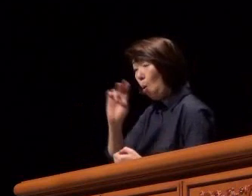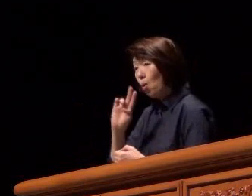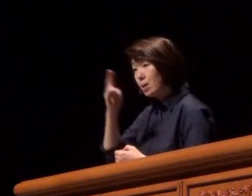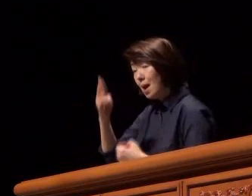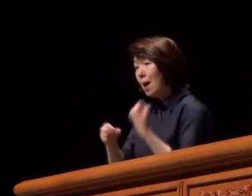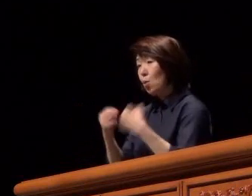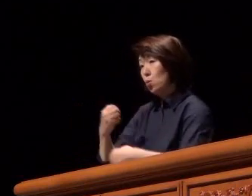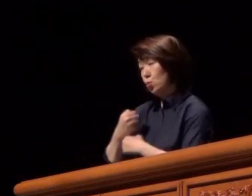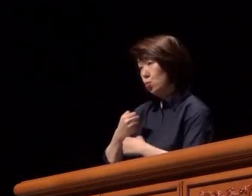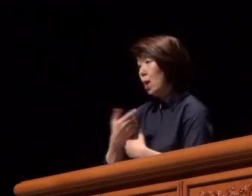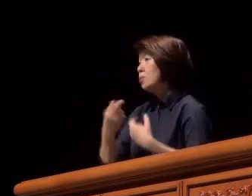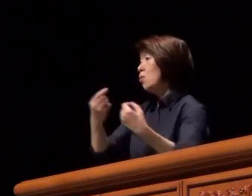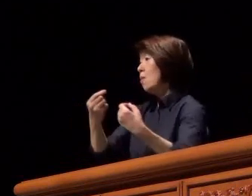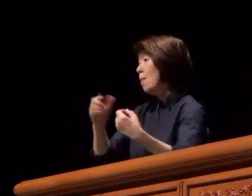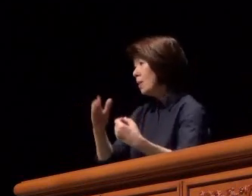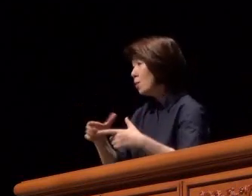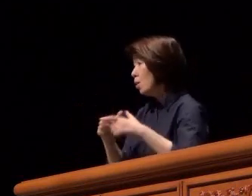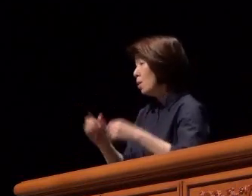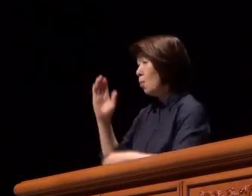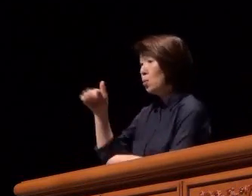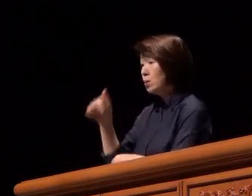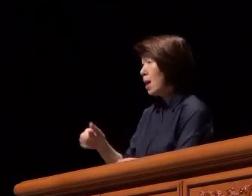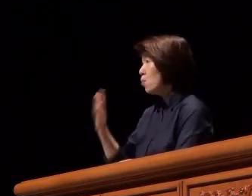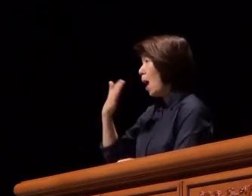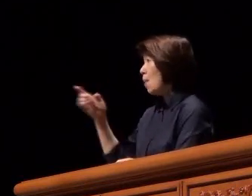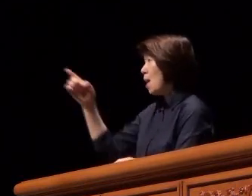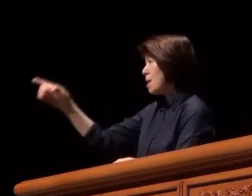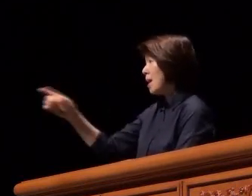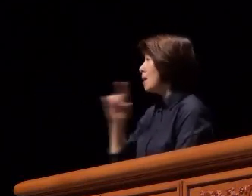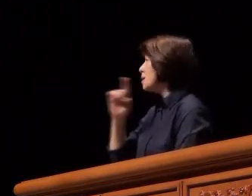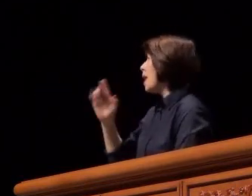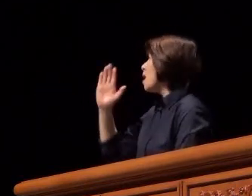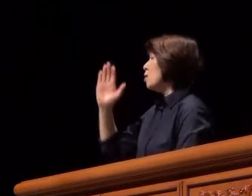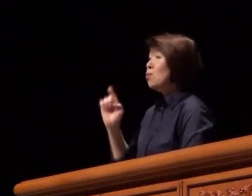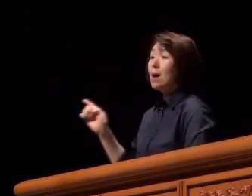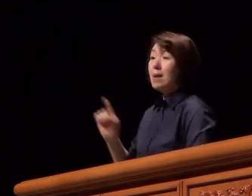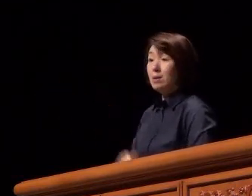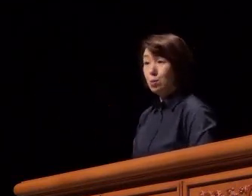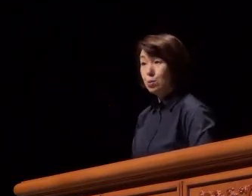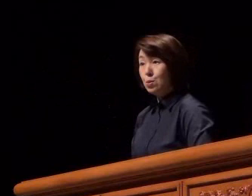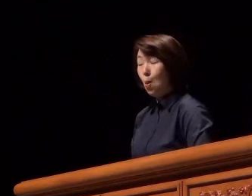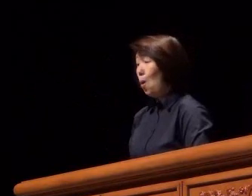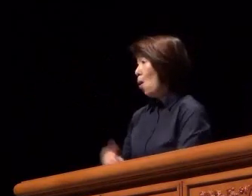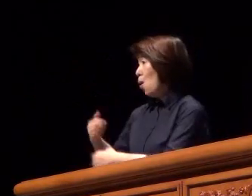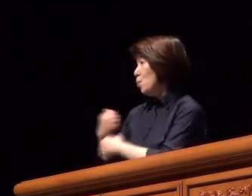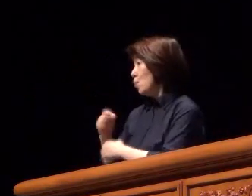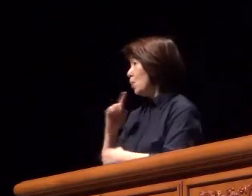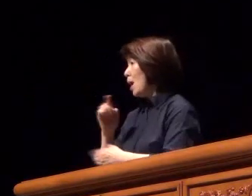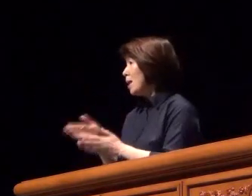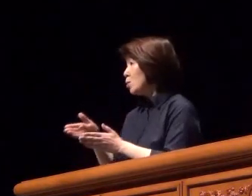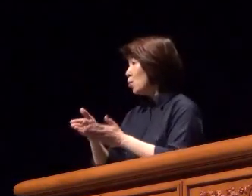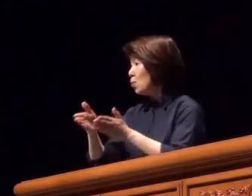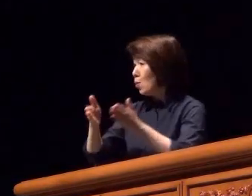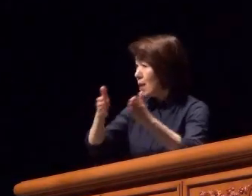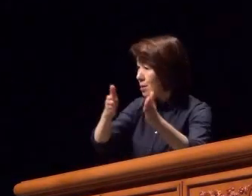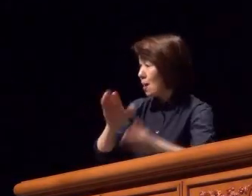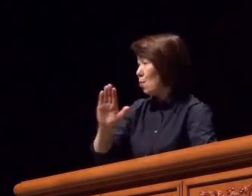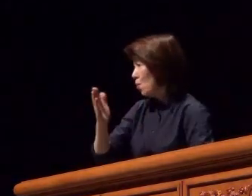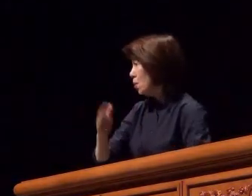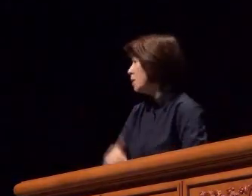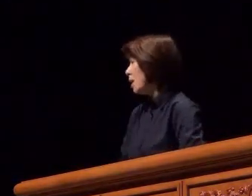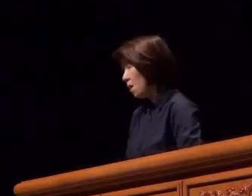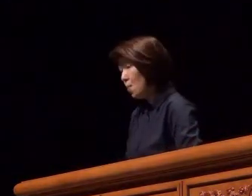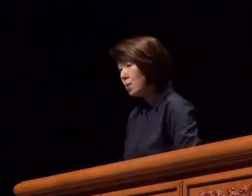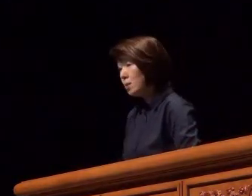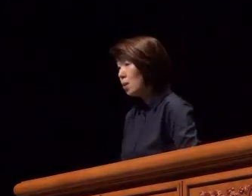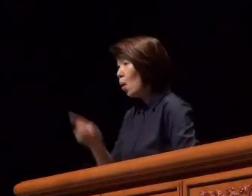アメリカに対して何も言わないんですね。でその軍備の話をしていると話が脱線していきますけれども、